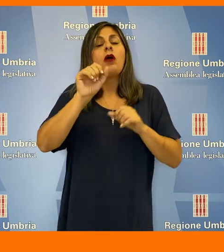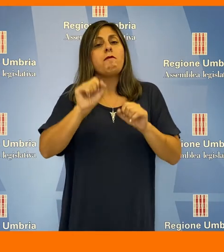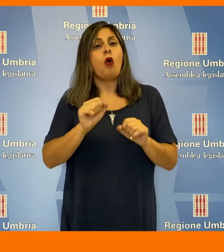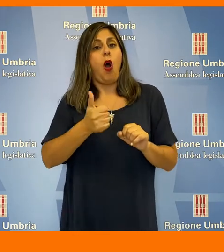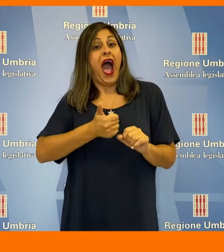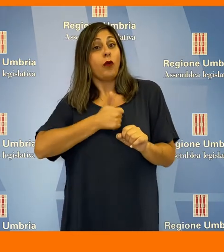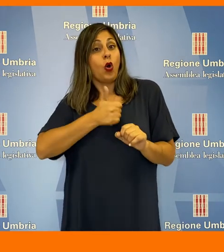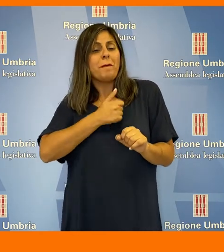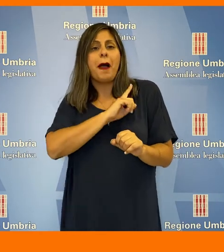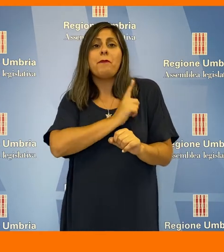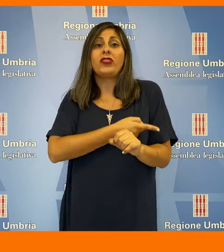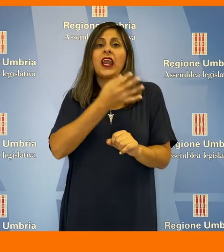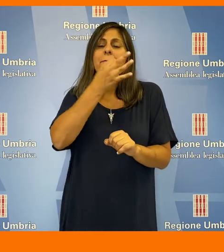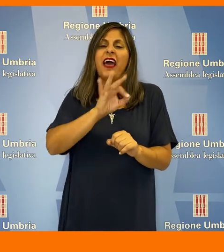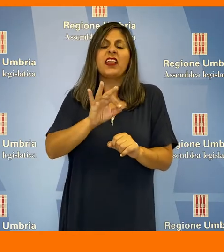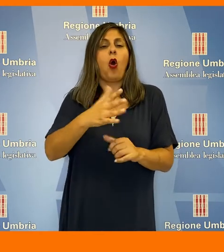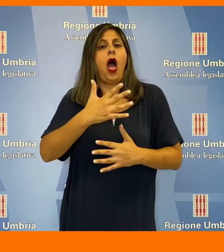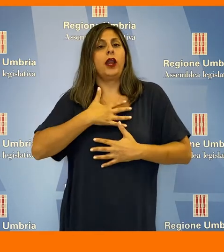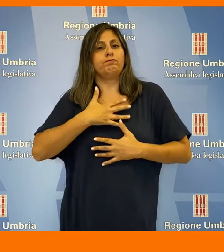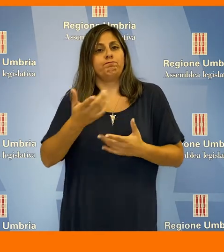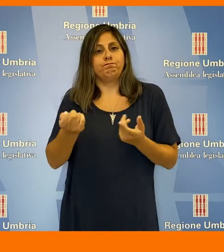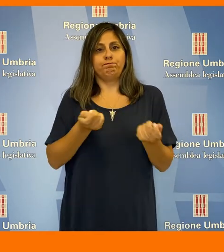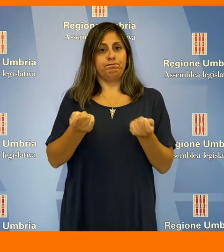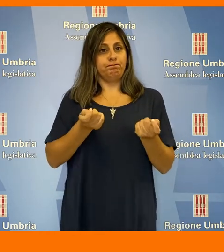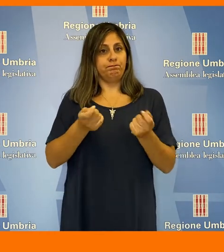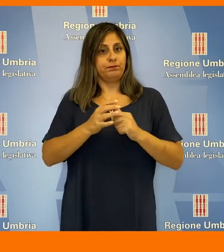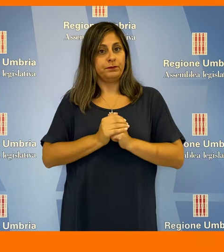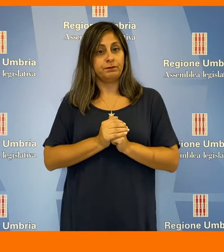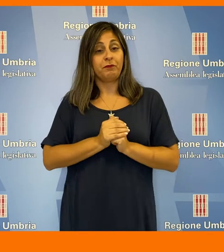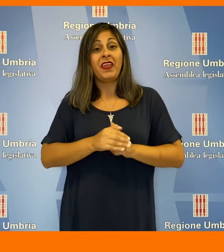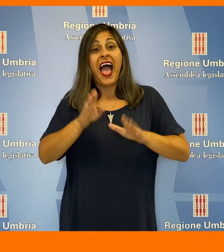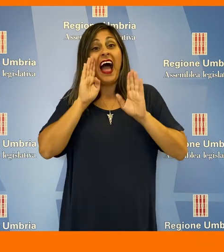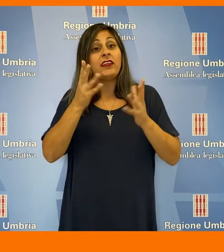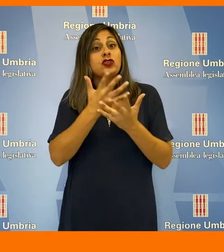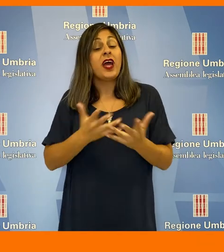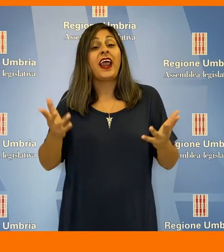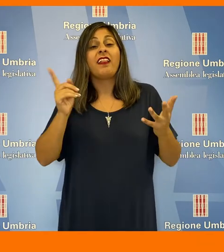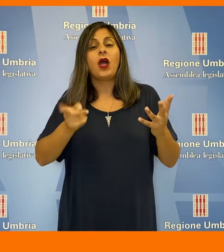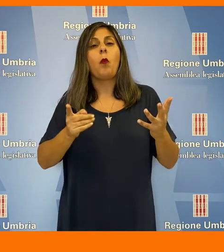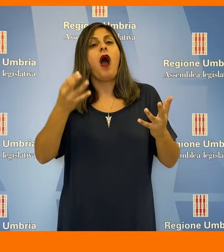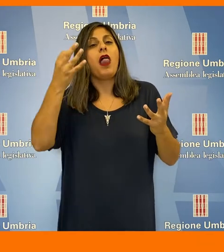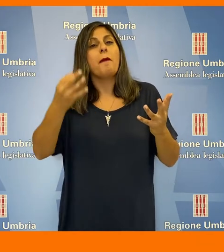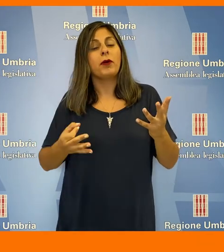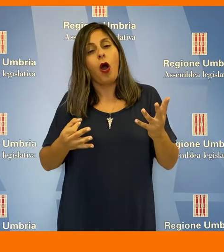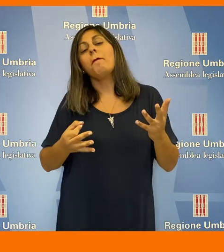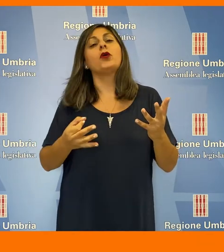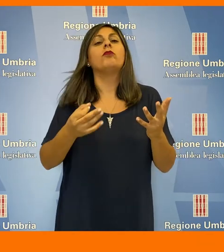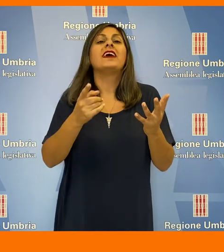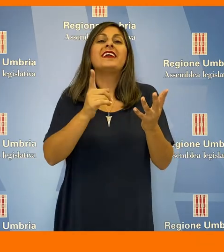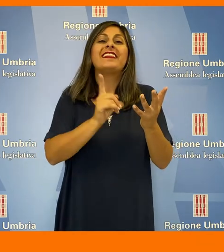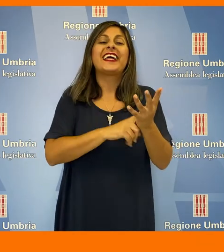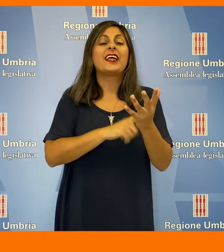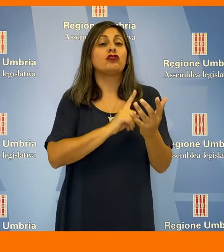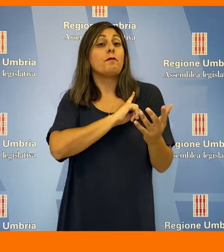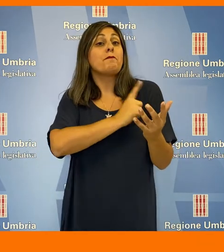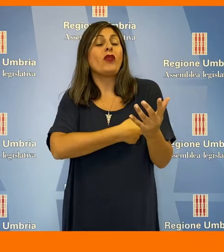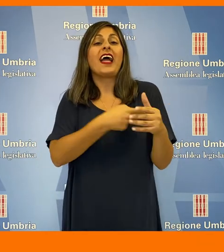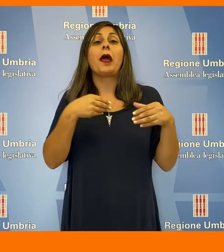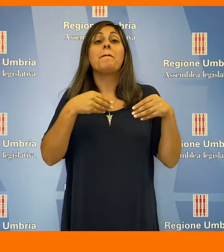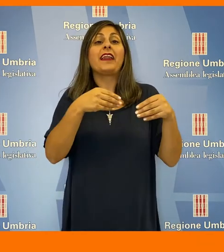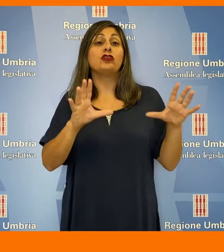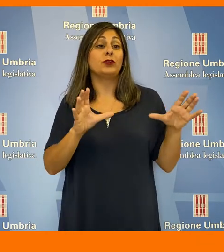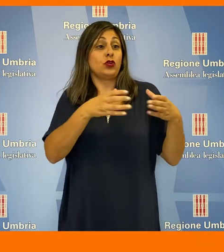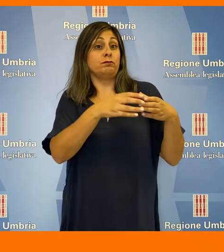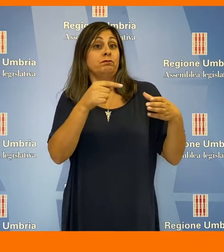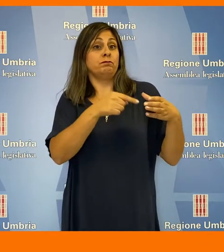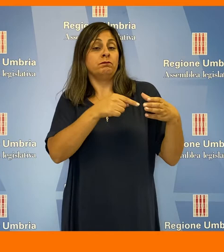particolari forme di autonomia in capo alla Regione. Grande attenzione e rilancio degli istituti di partecipazione rappresenta